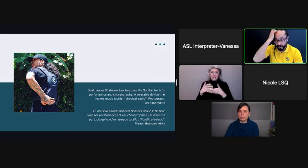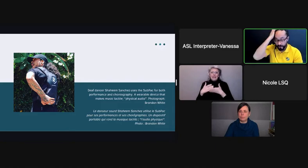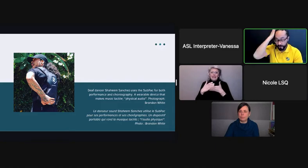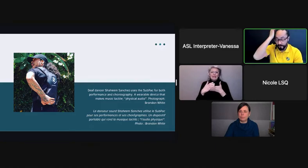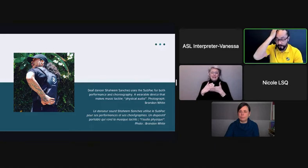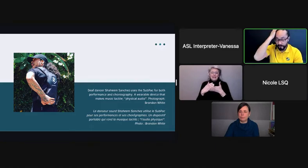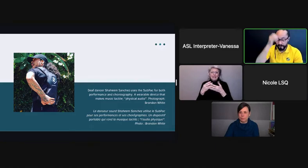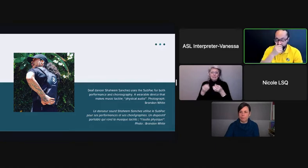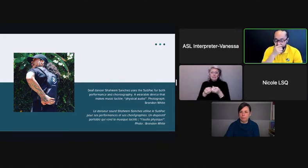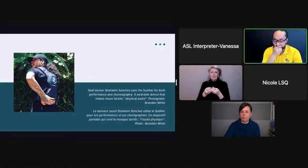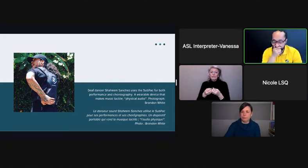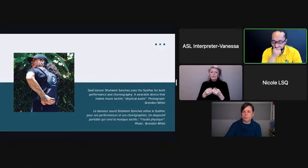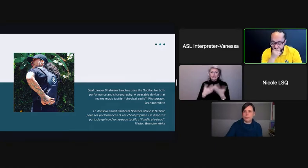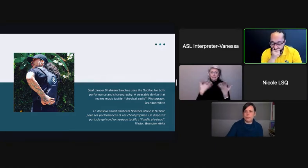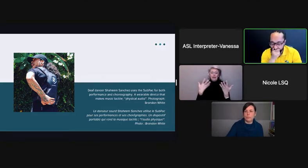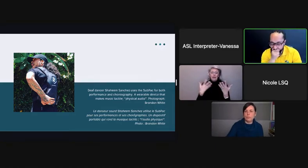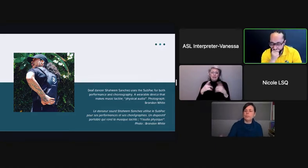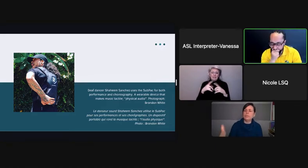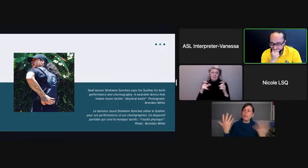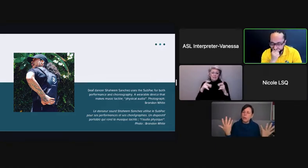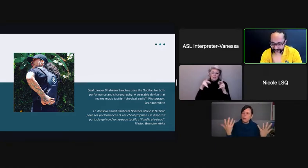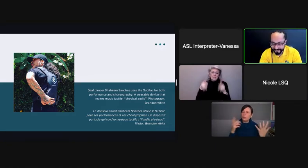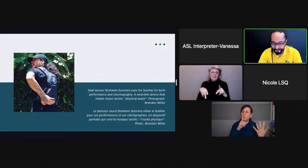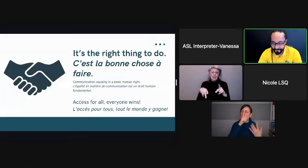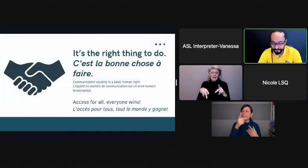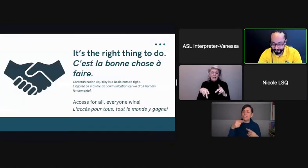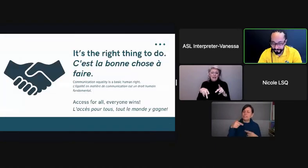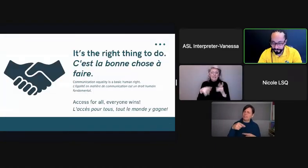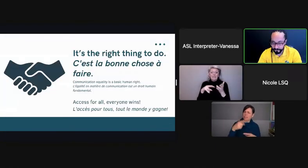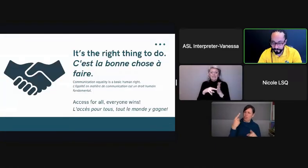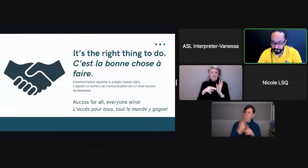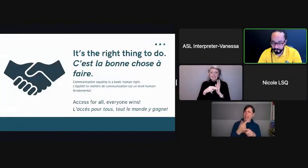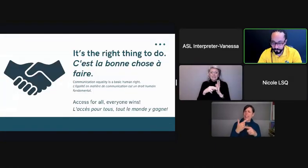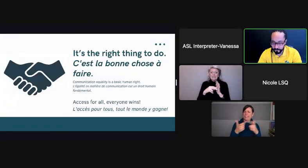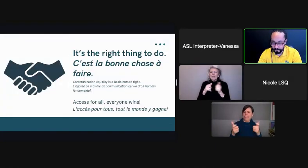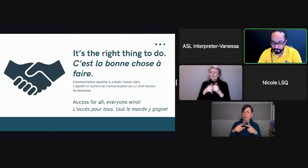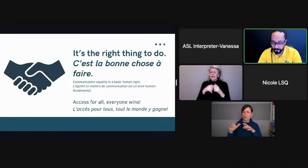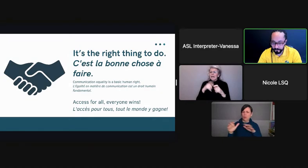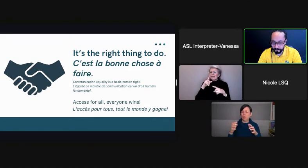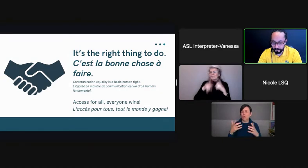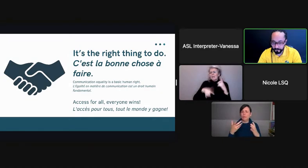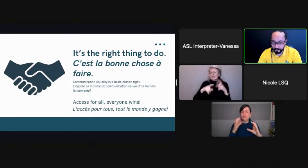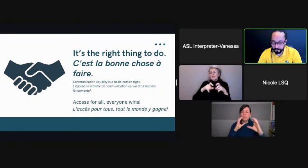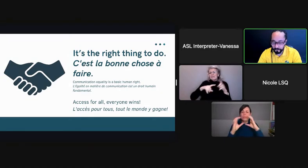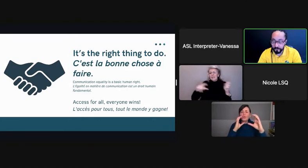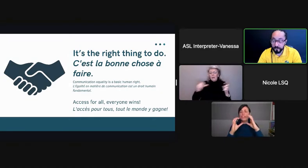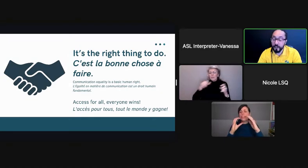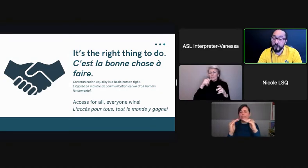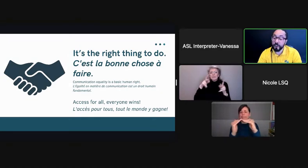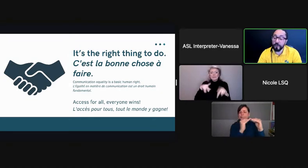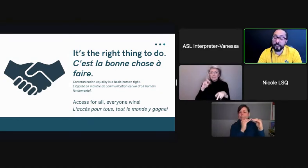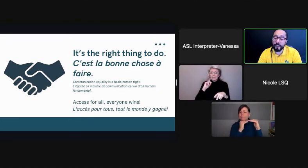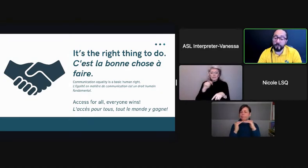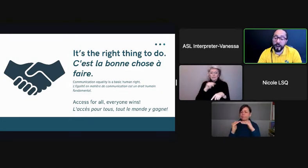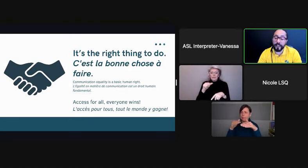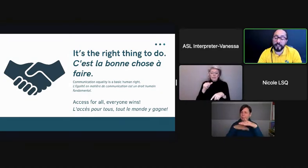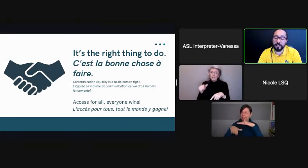plusieurs types de personnes, c'est-à-dire avec des incapacités différentes, non seulement les personnes qui s'ouvrent.